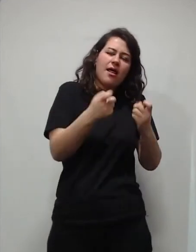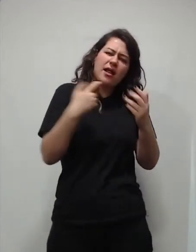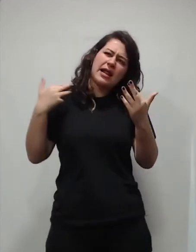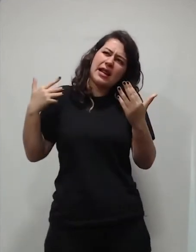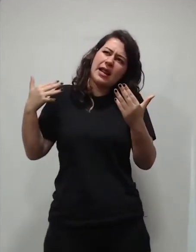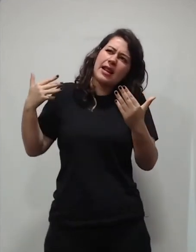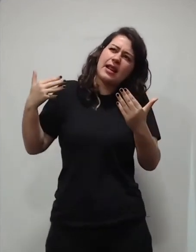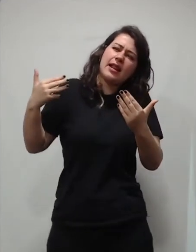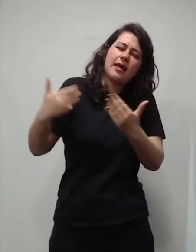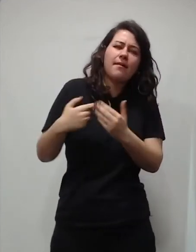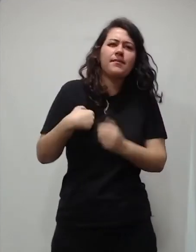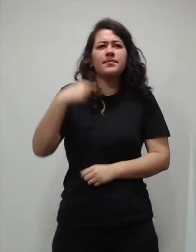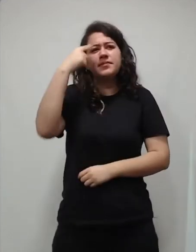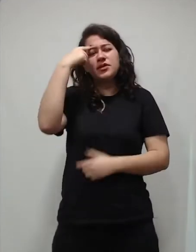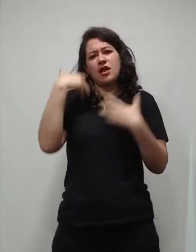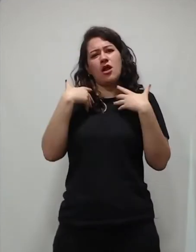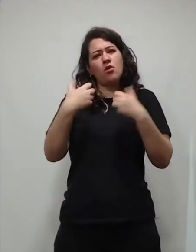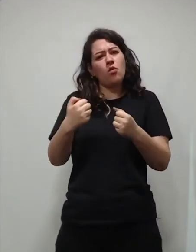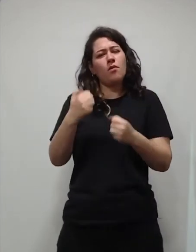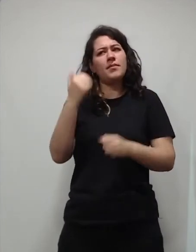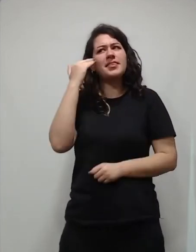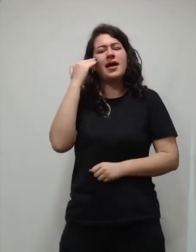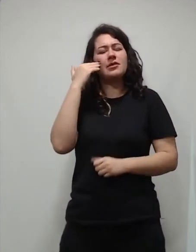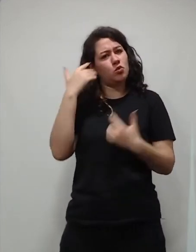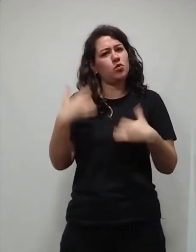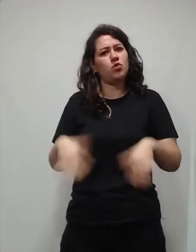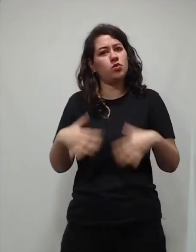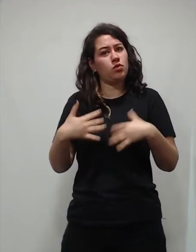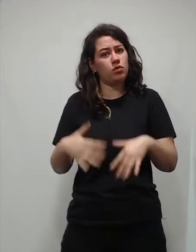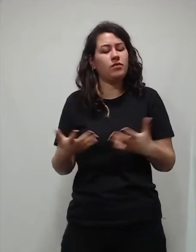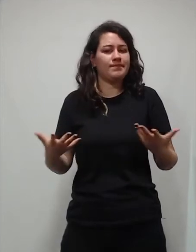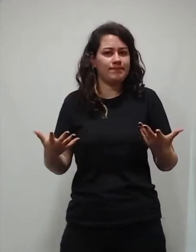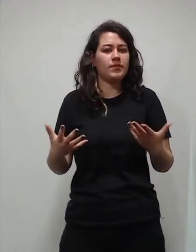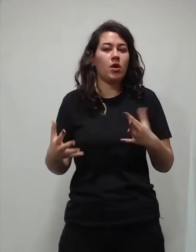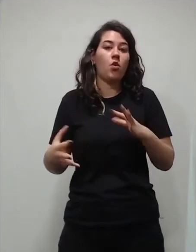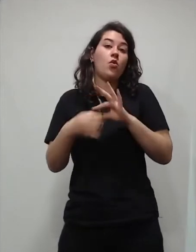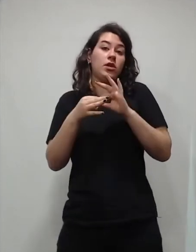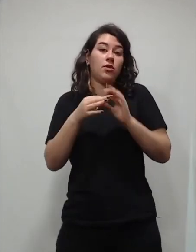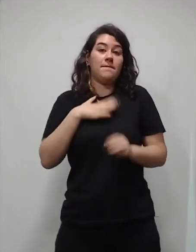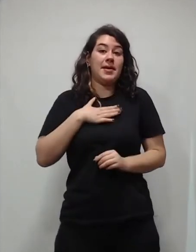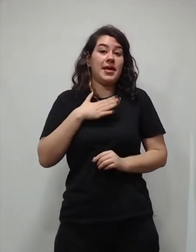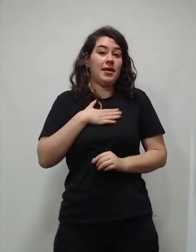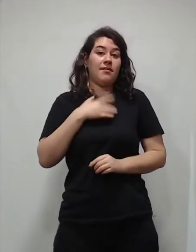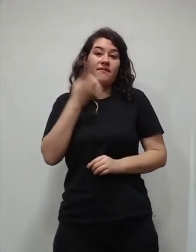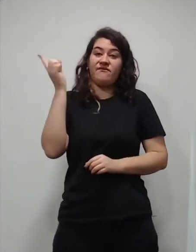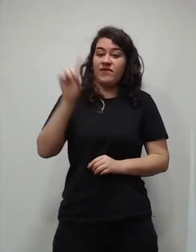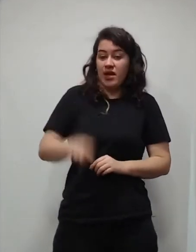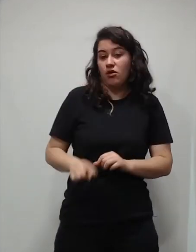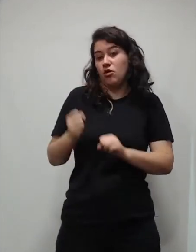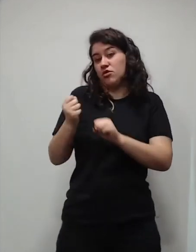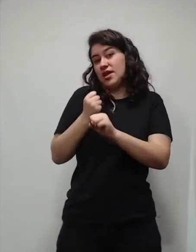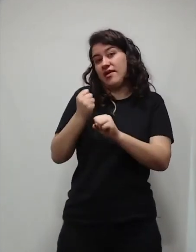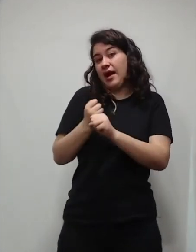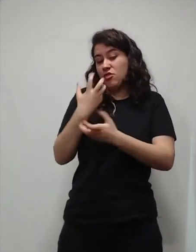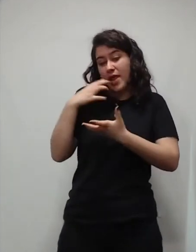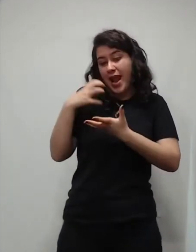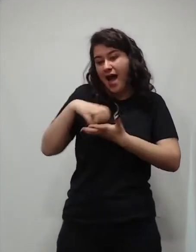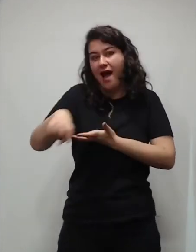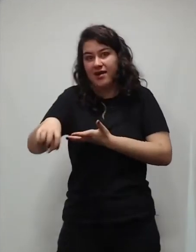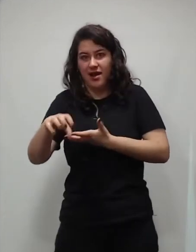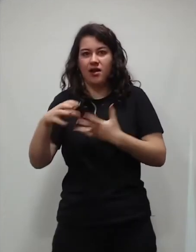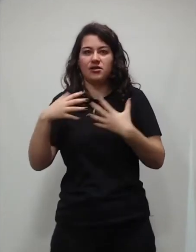Entonces, cuando pienso en salud mental, que es desde el lugar que yo vengo transitando,